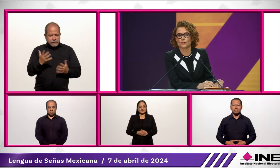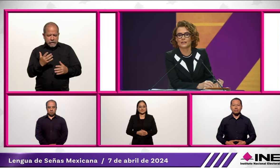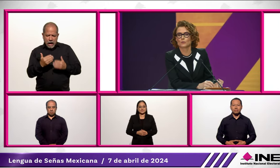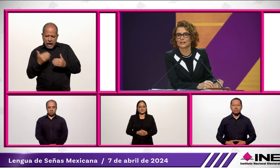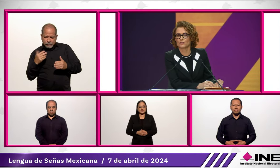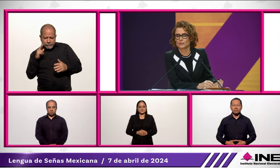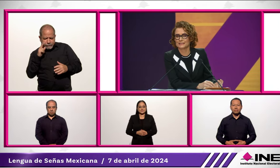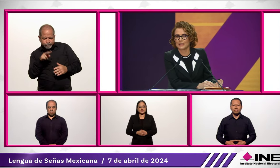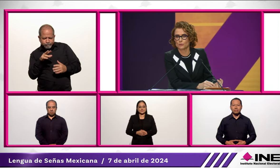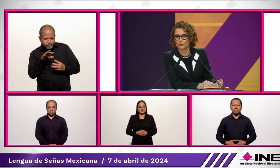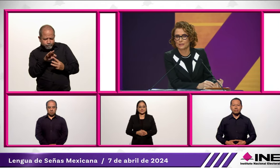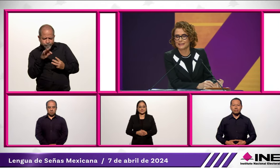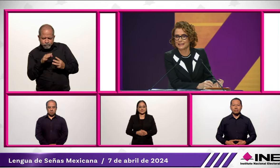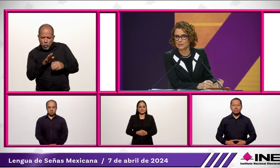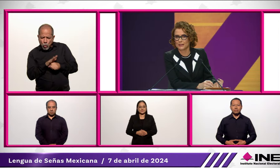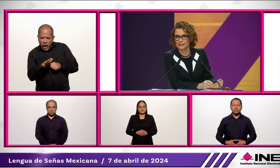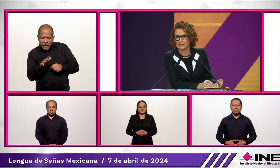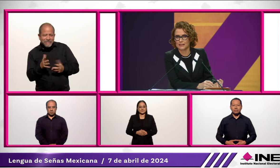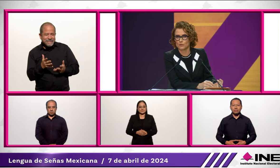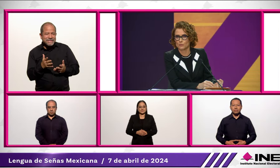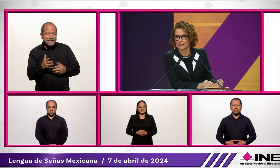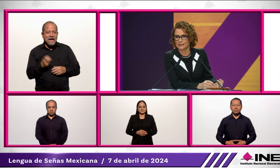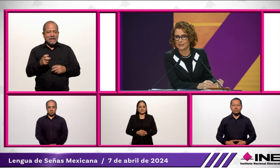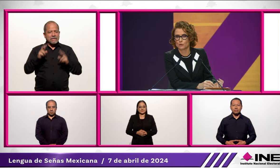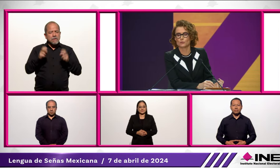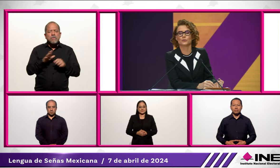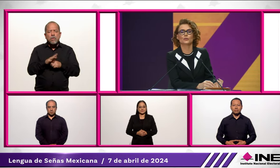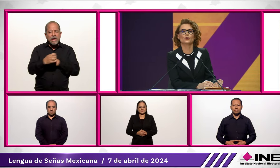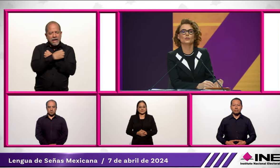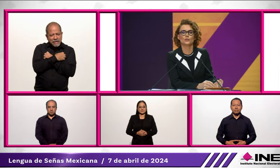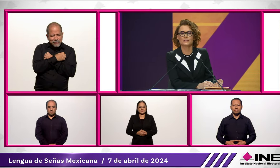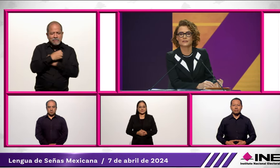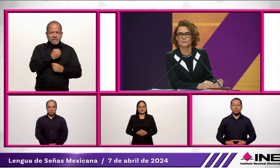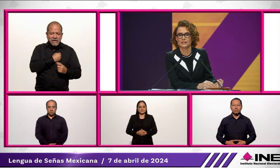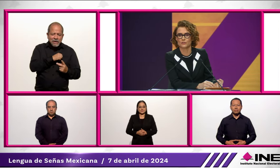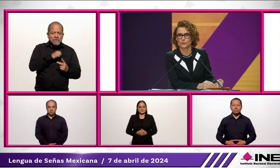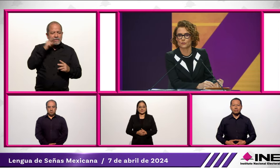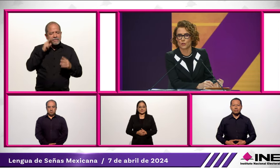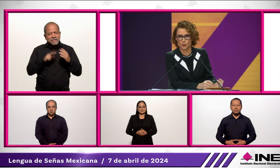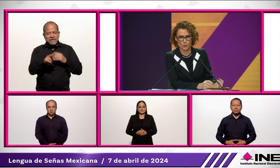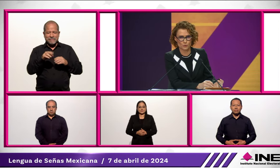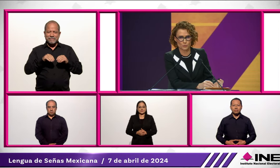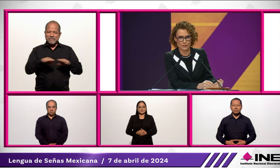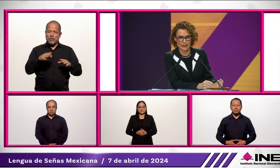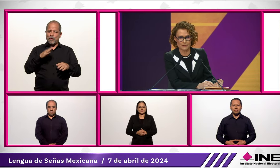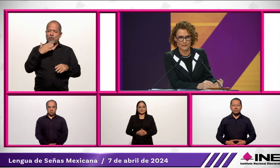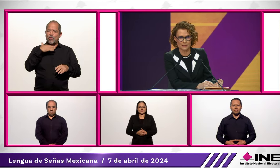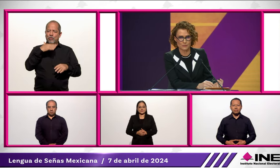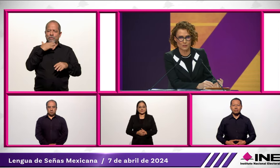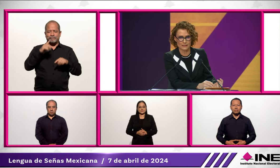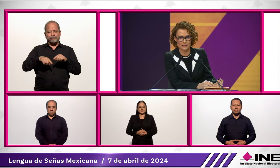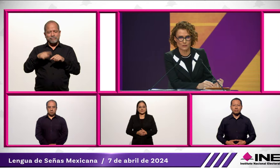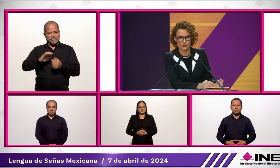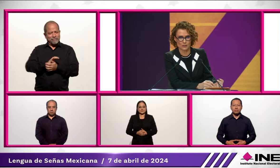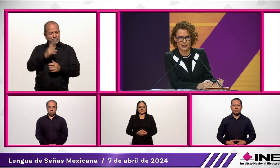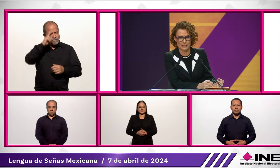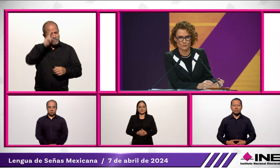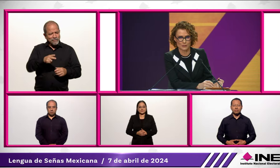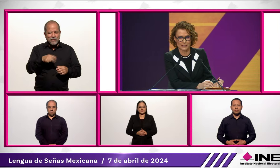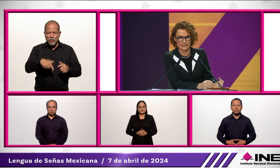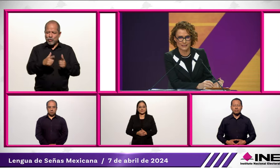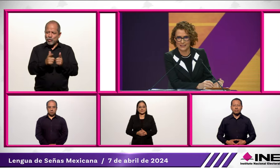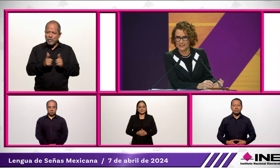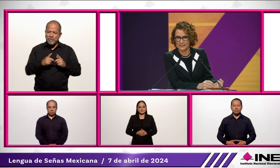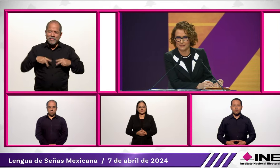debate son educación y salud, transparencia y combate a la corrupción, no discriminación, grupos vulnerables y violencia contra